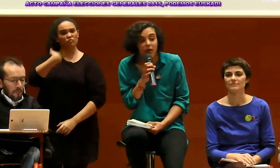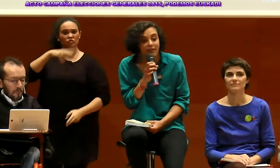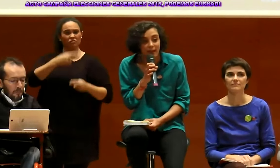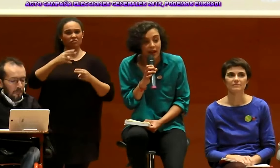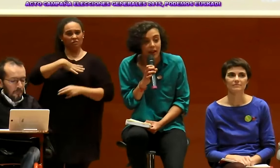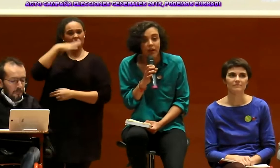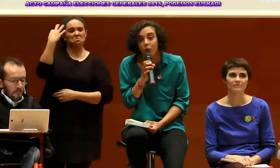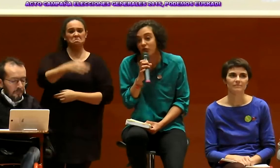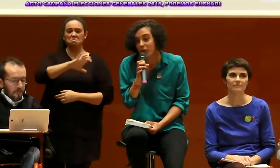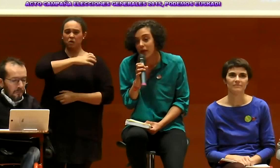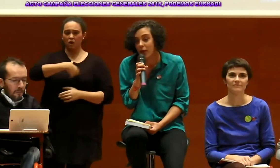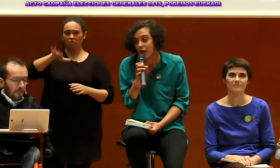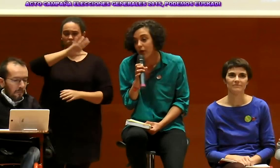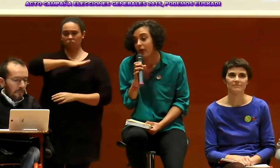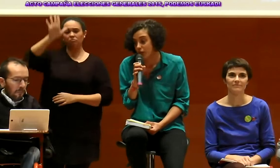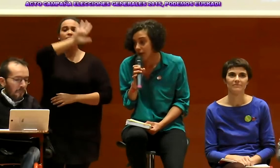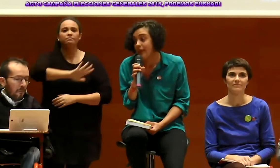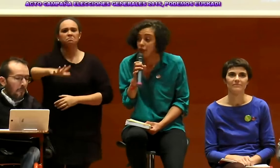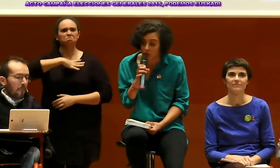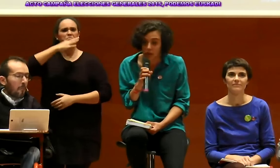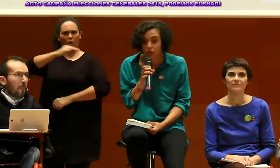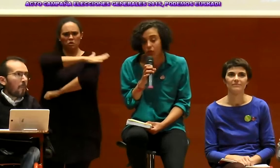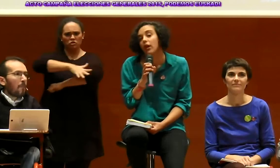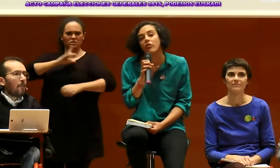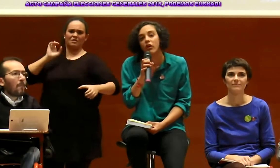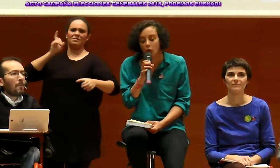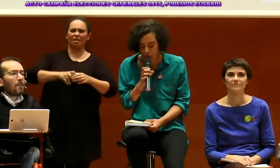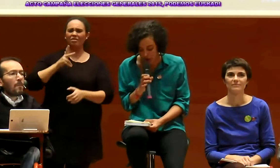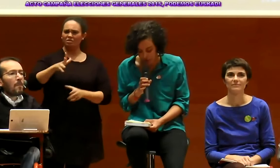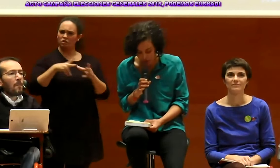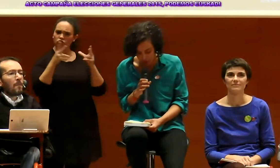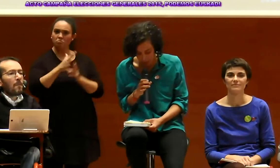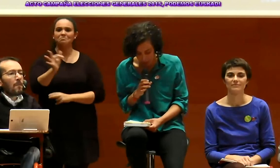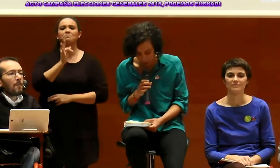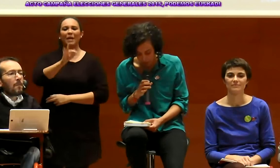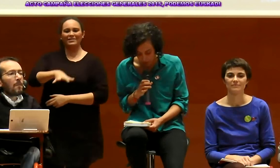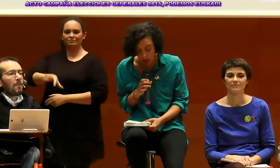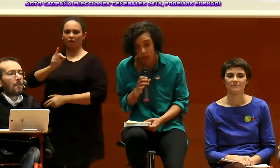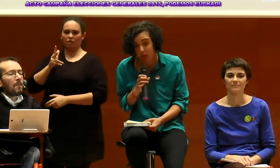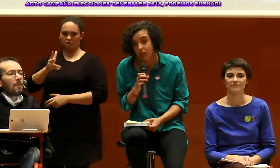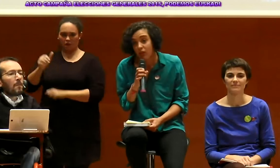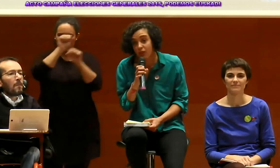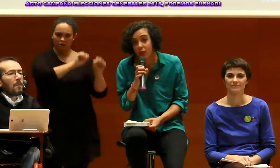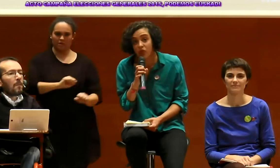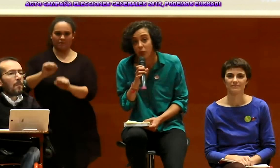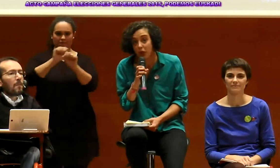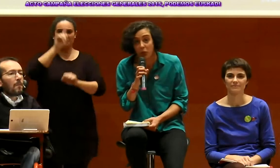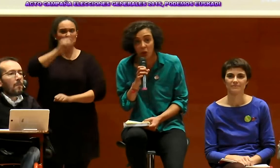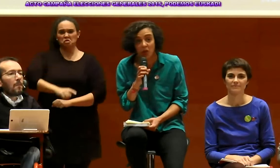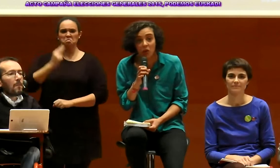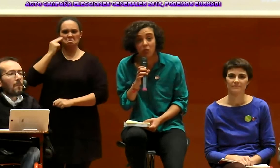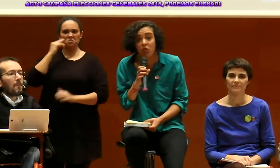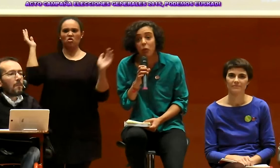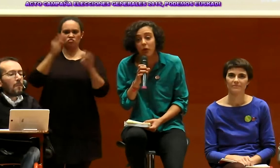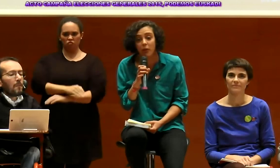A nivel estatal y con posibilidad de gobierno que defiende tanto los derechos sociales como el derecho a decidir. Y además lo defendemos sin miedo, porque